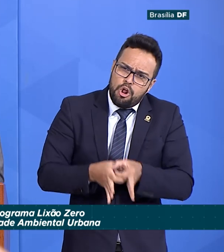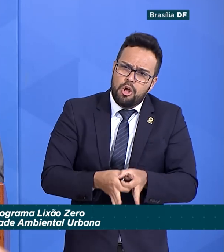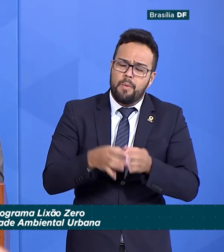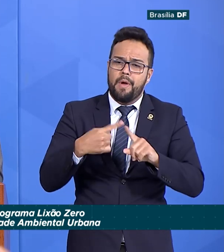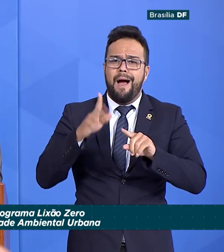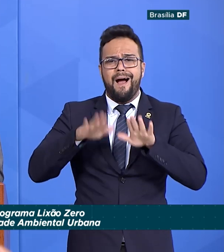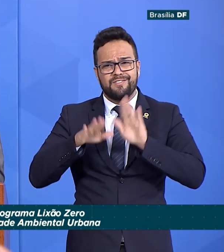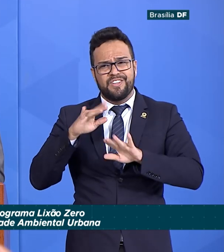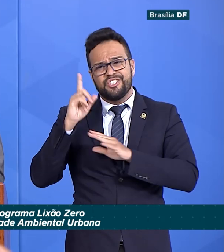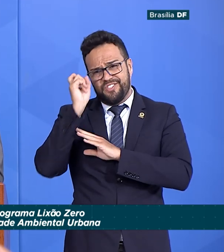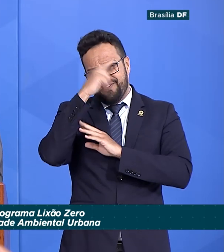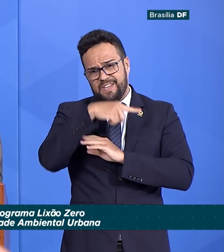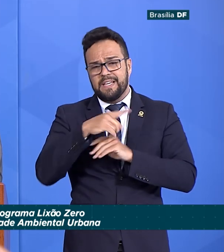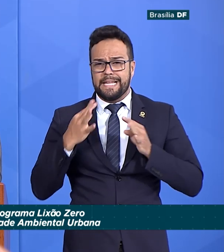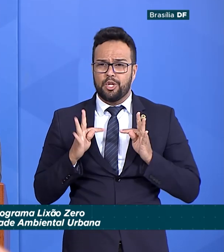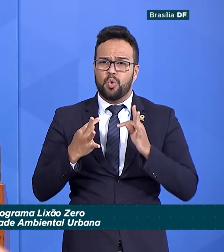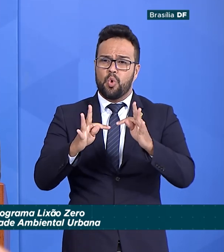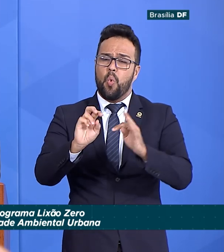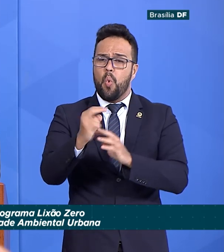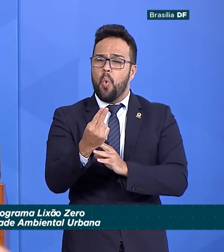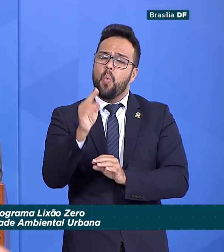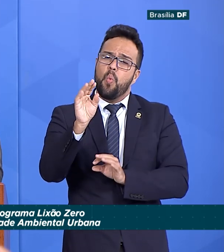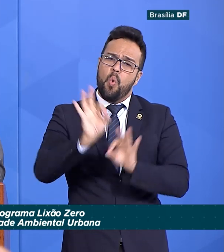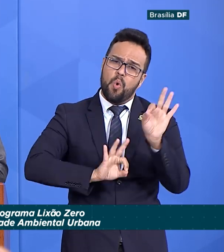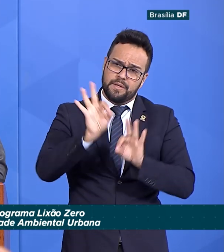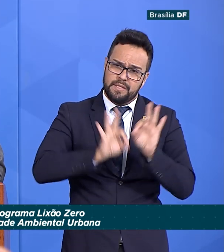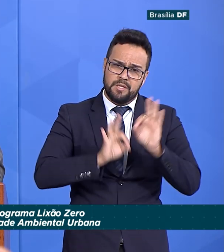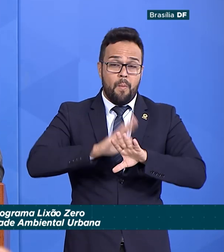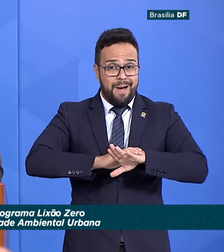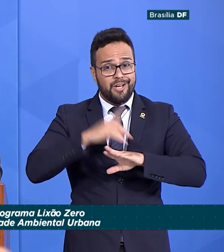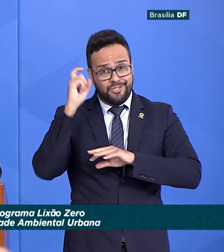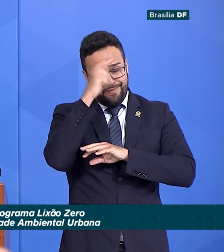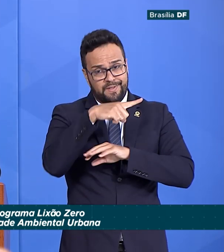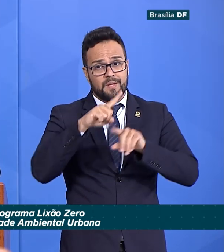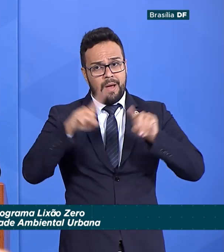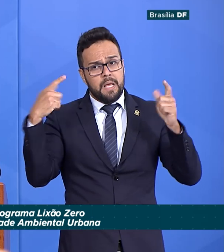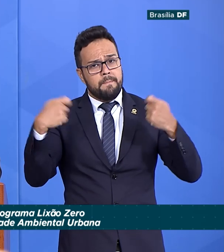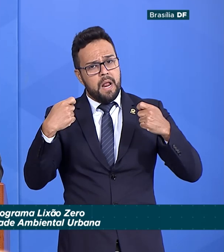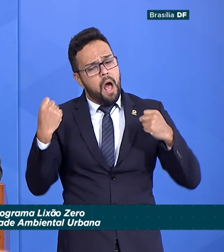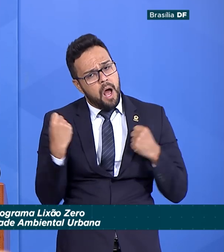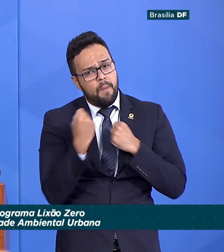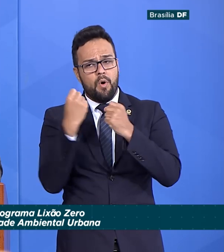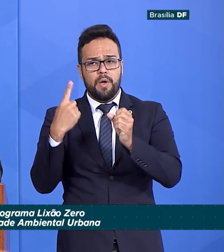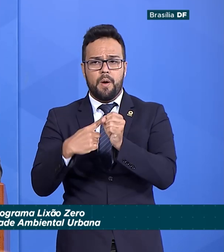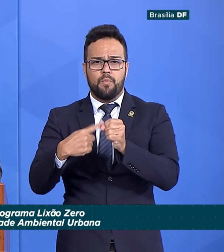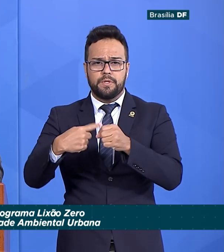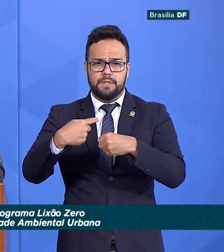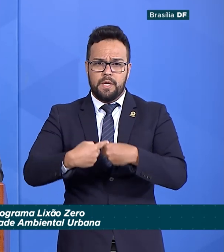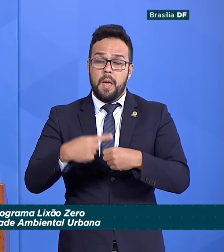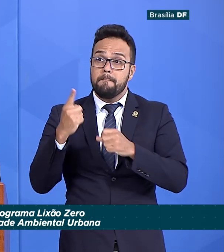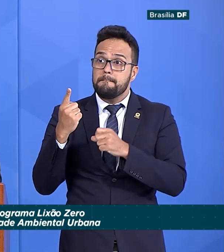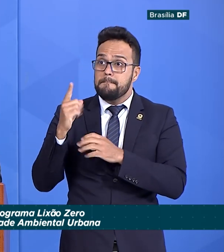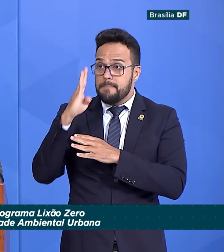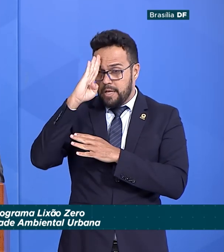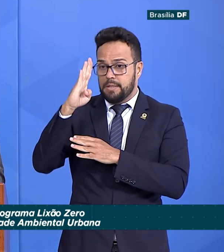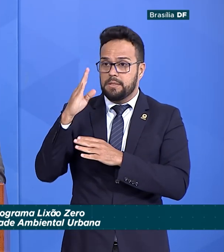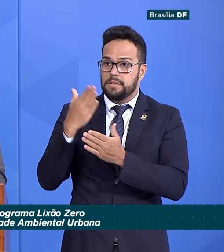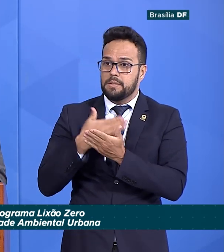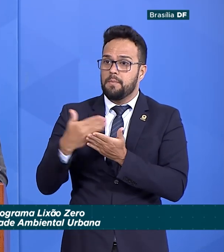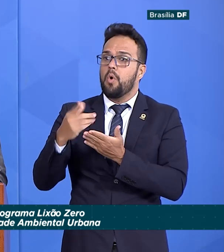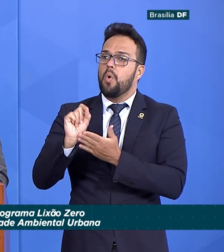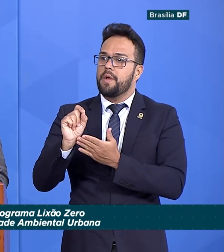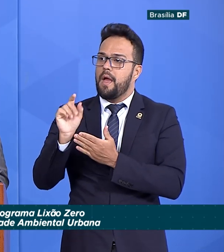de tecnologia, enfim, de organização. É preciso apoiar os municípios nessa tarefa. O princípio federalista, que o senhor sempre